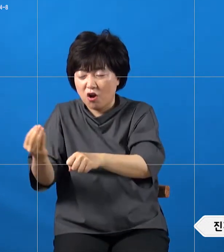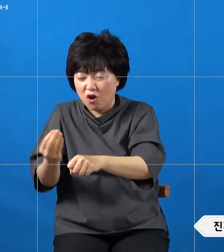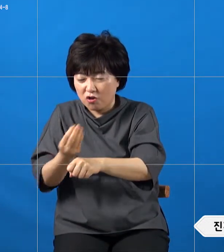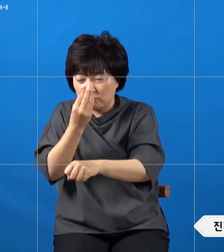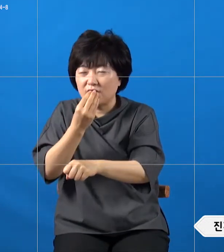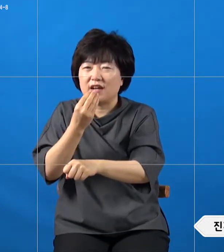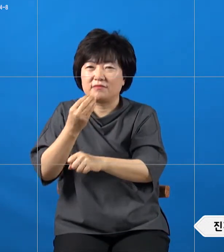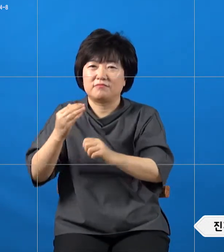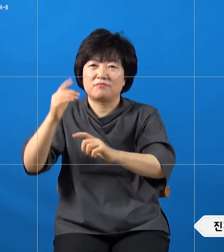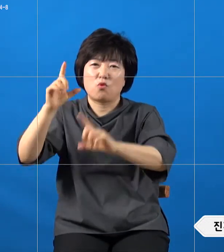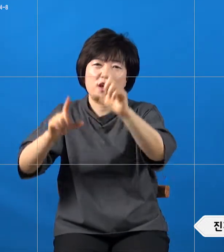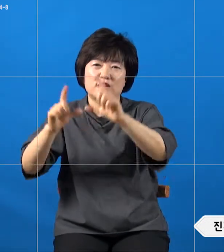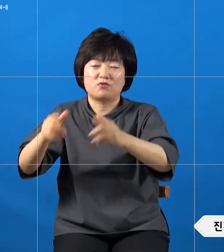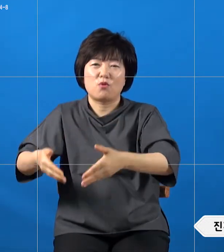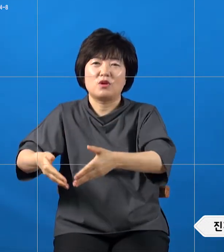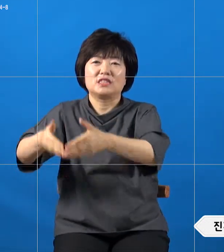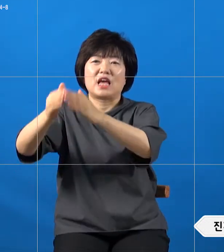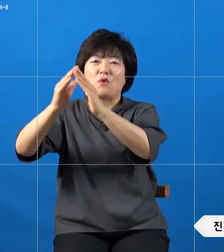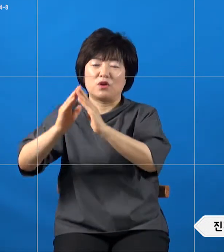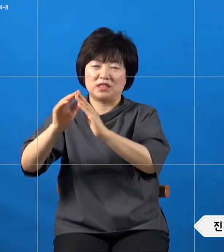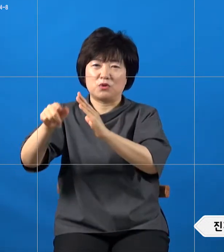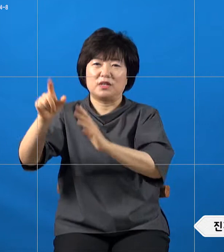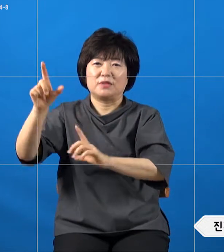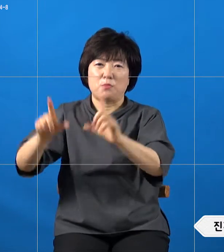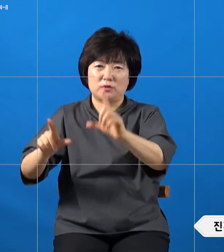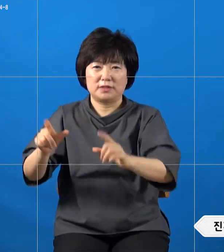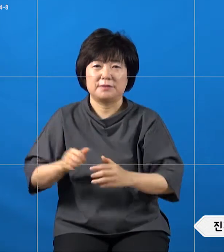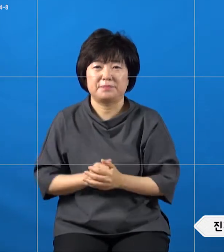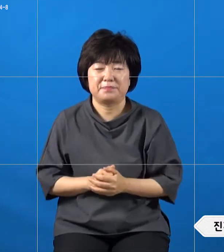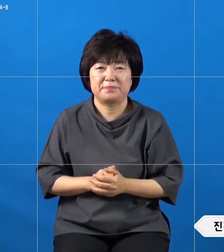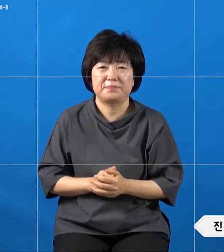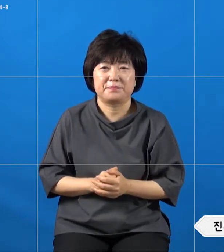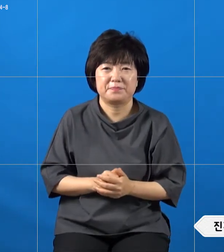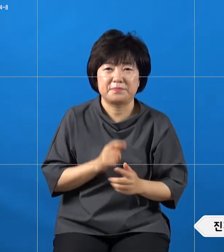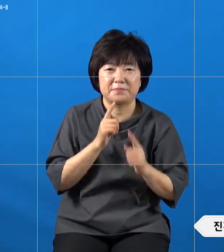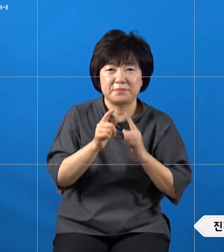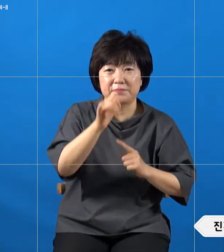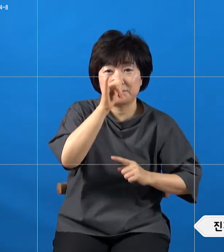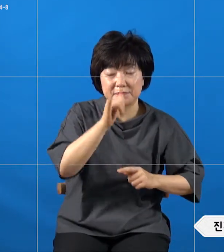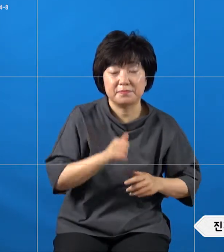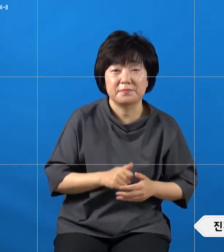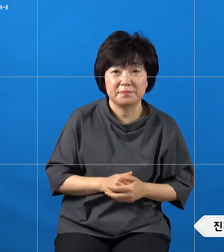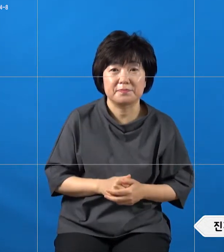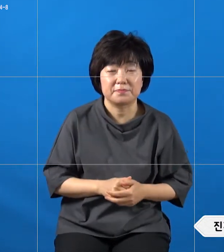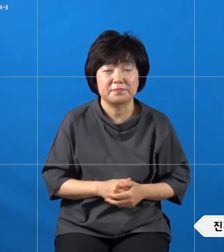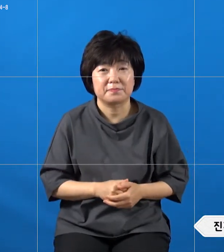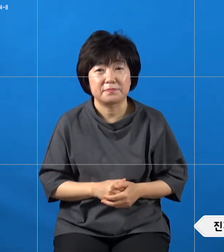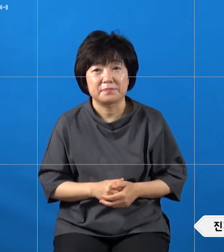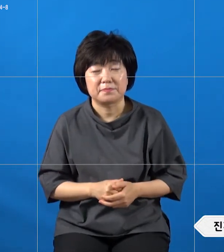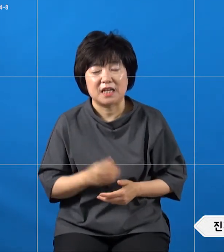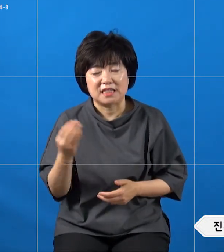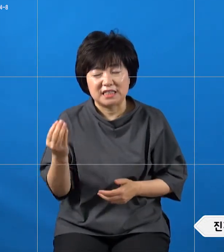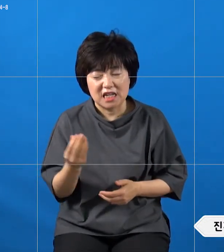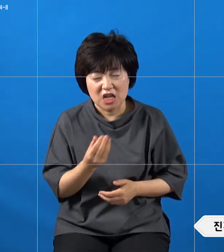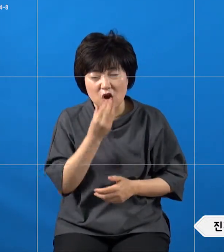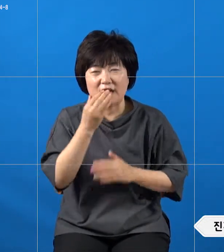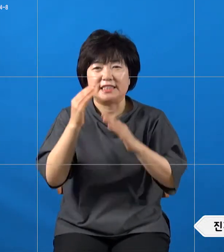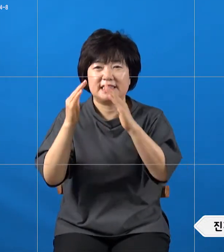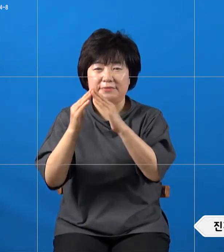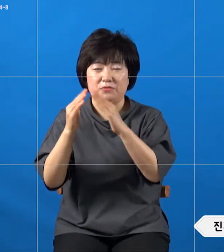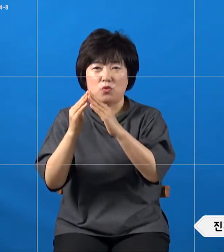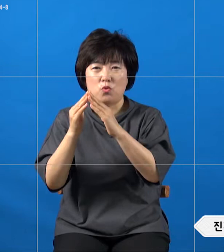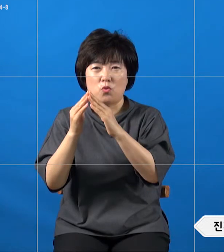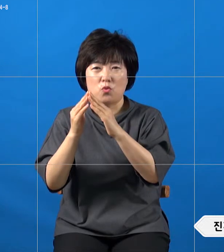있는 모습, 오늘 성경은 우리 가운데 말씀하고 계십니다.